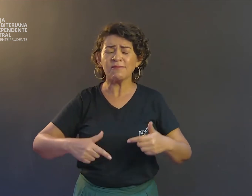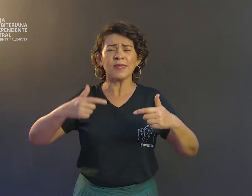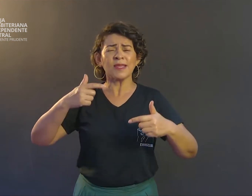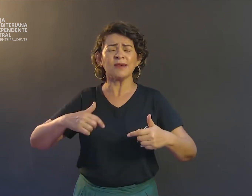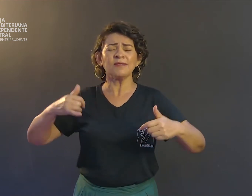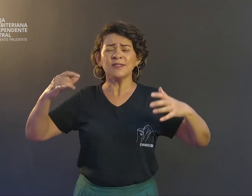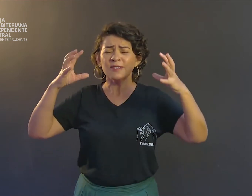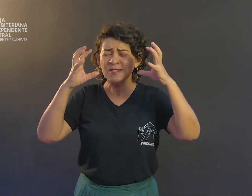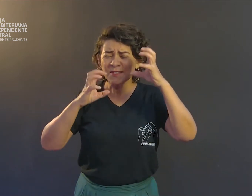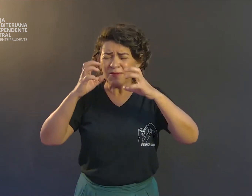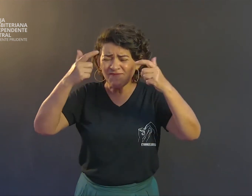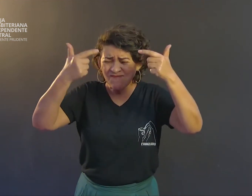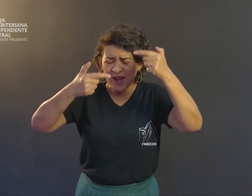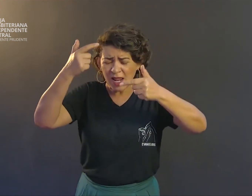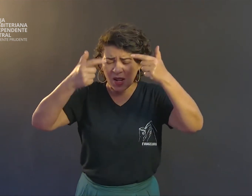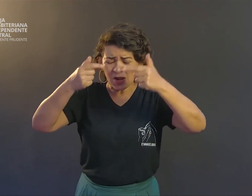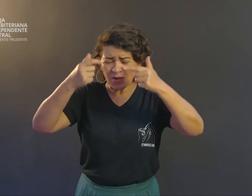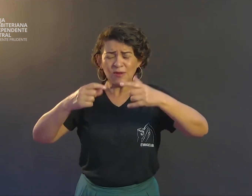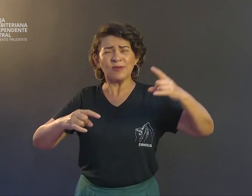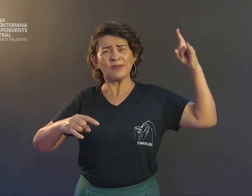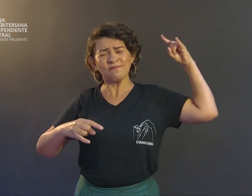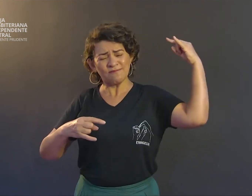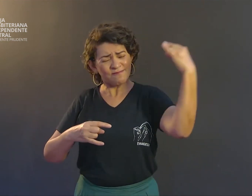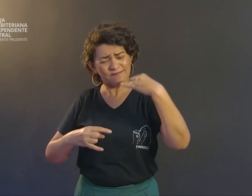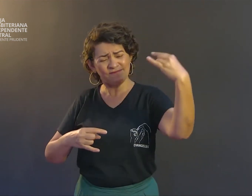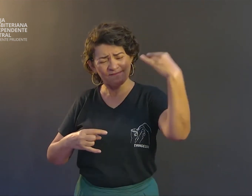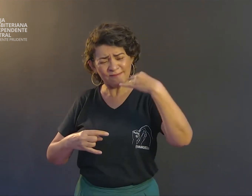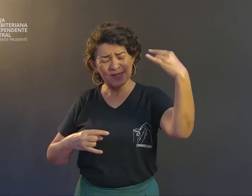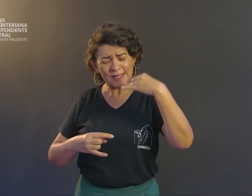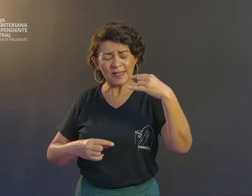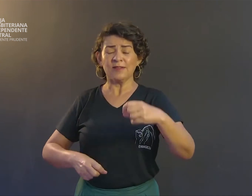tentações, aguardando com fé até que a resposta venha.